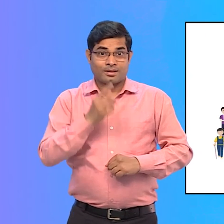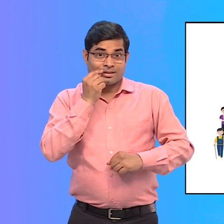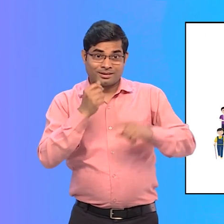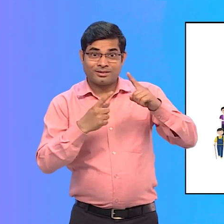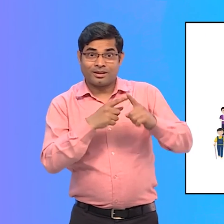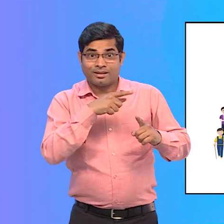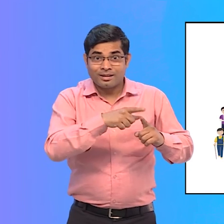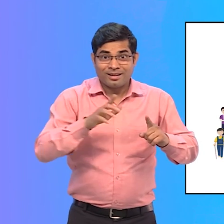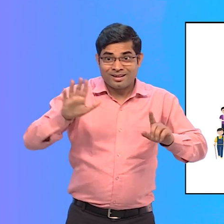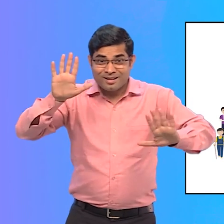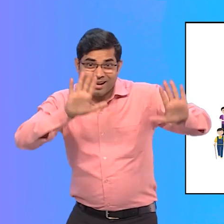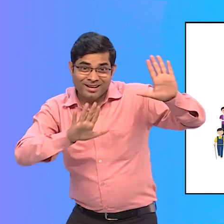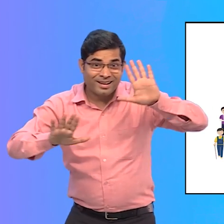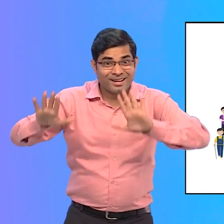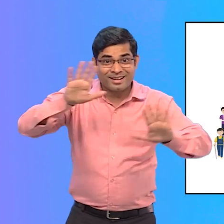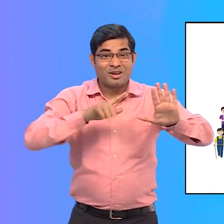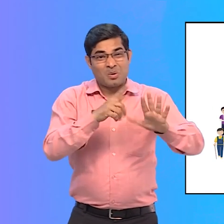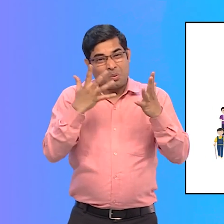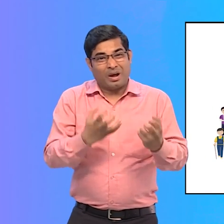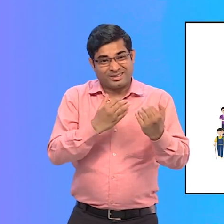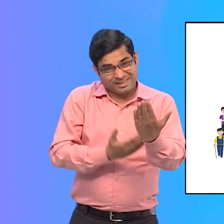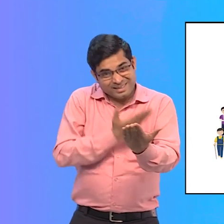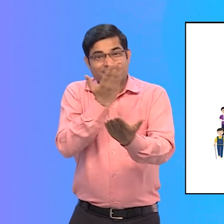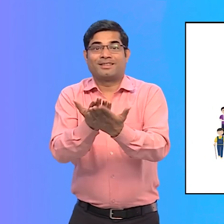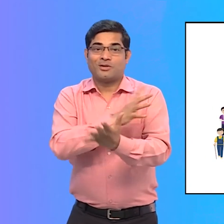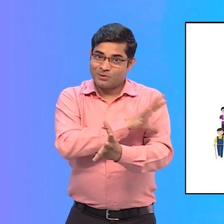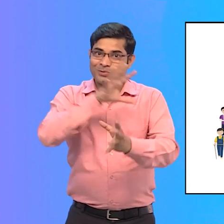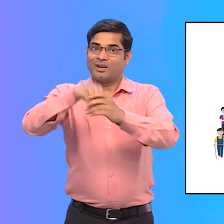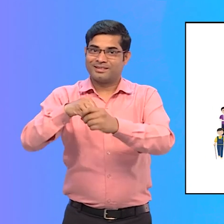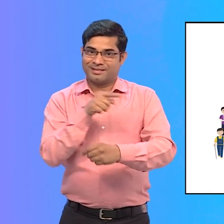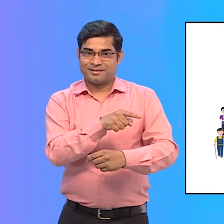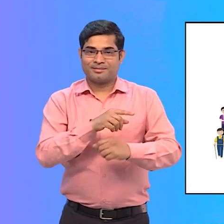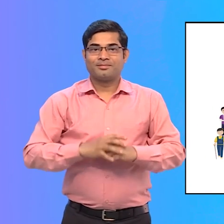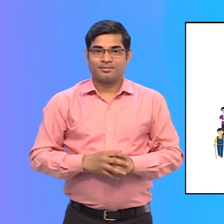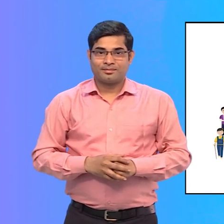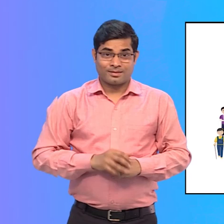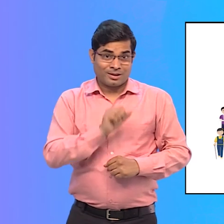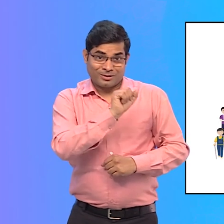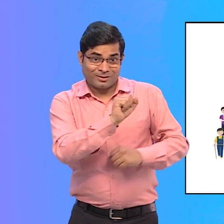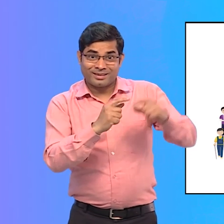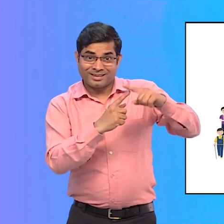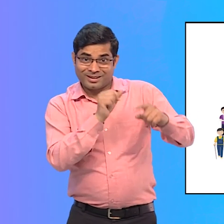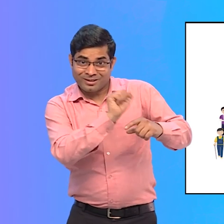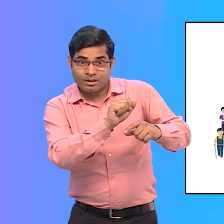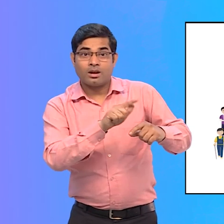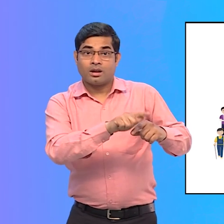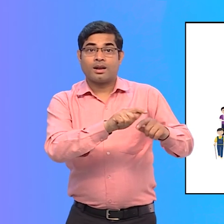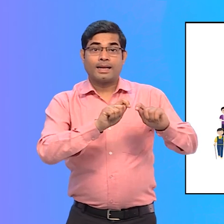तो तुषार को सभागार में नाटक में परफॉर्म करना है है कृपया उसका मंच